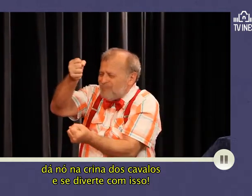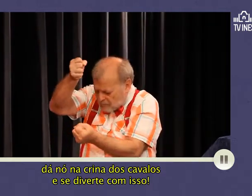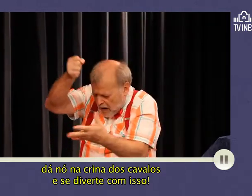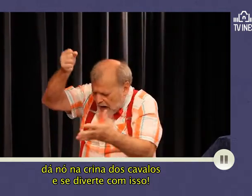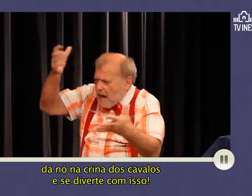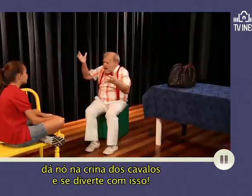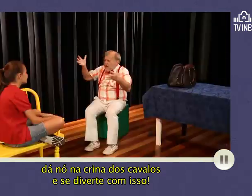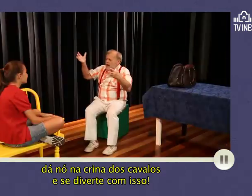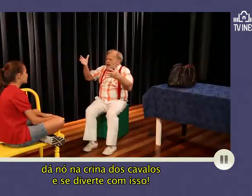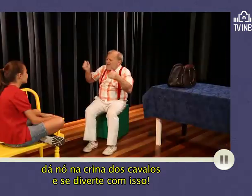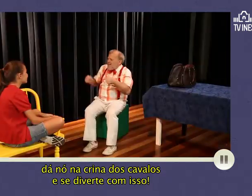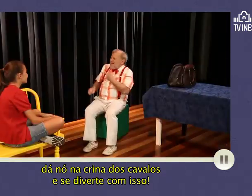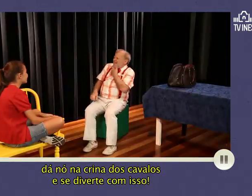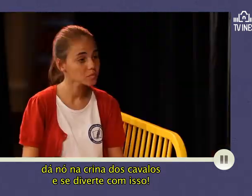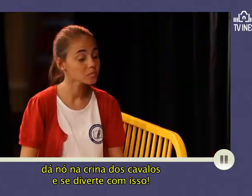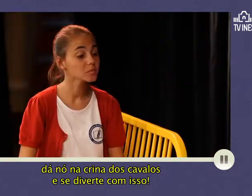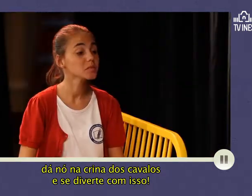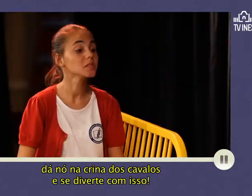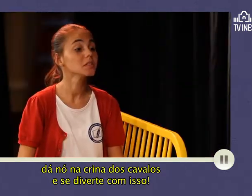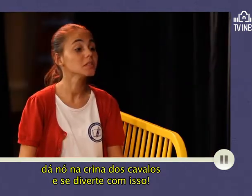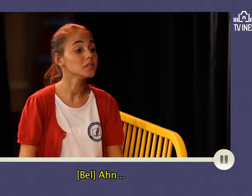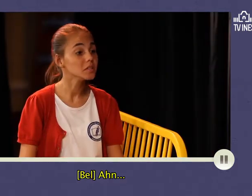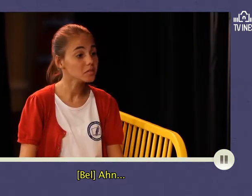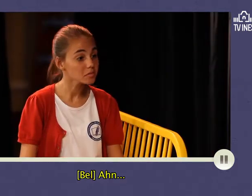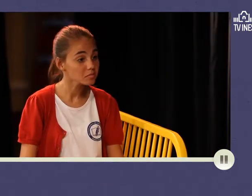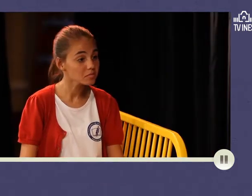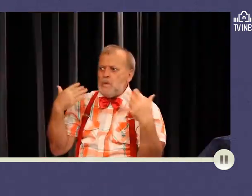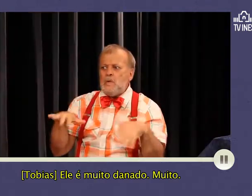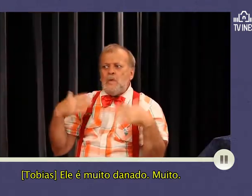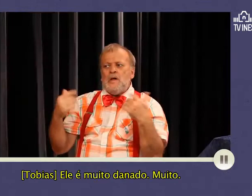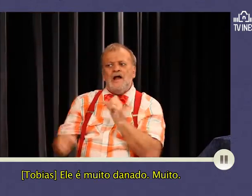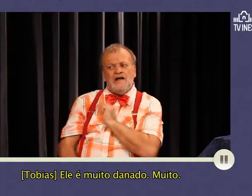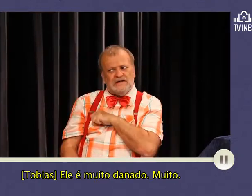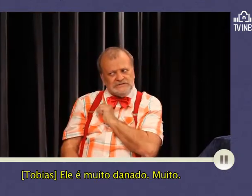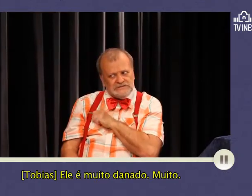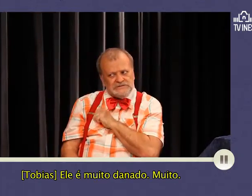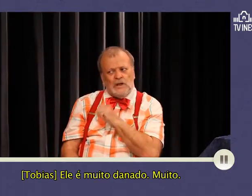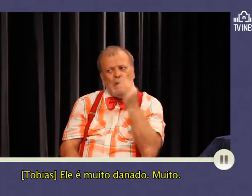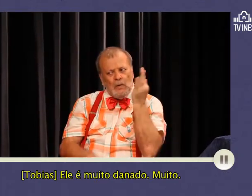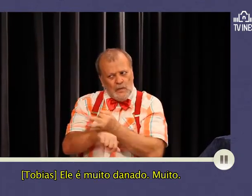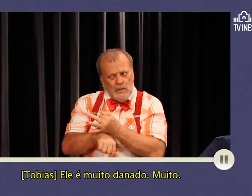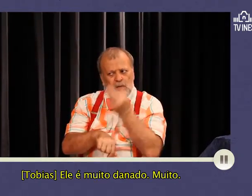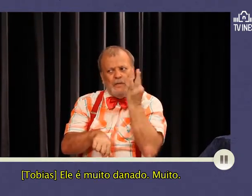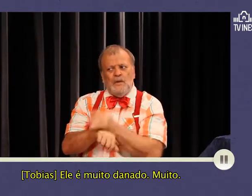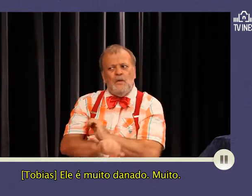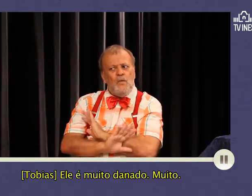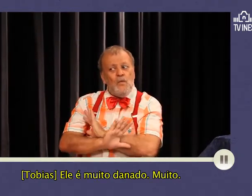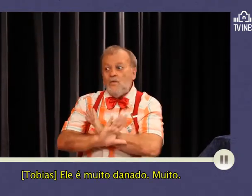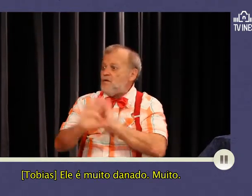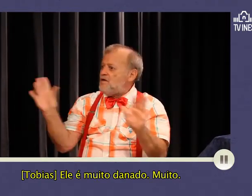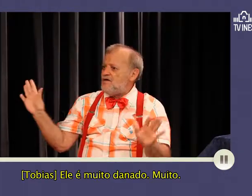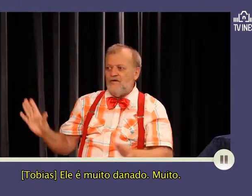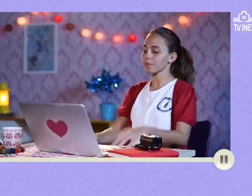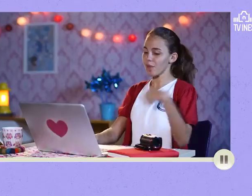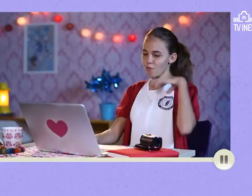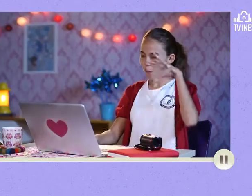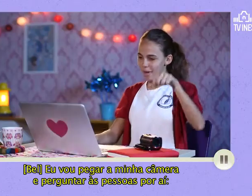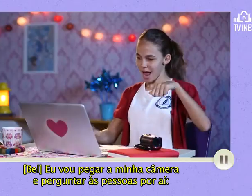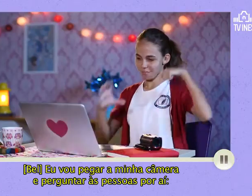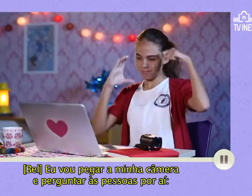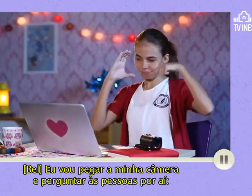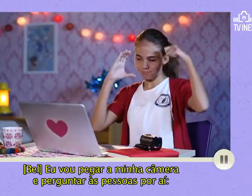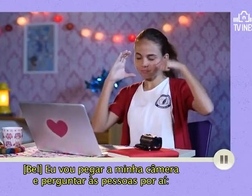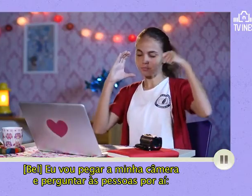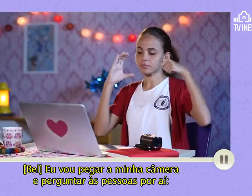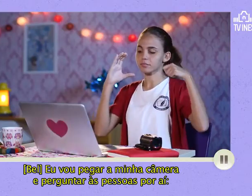dá nó na crina dos cavalos e se diverte com isso. Ele é muito danado, muito.